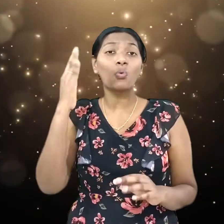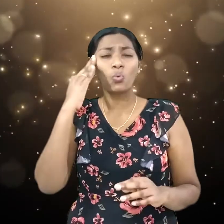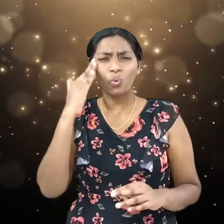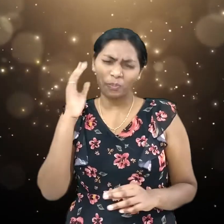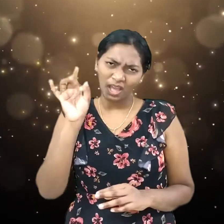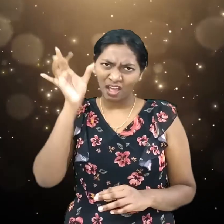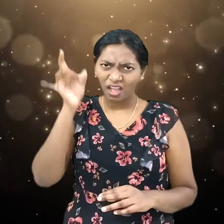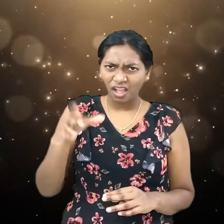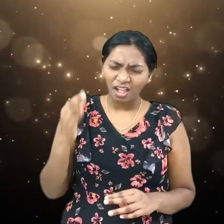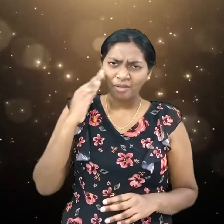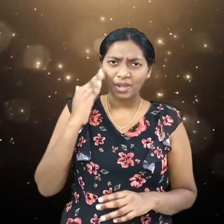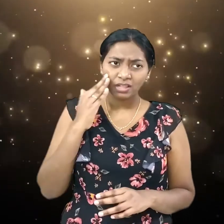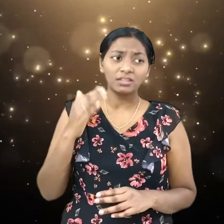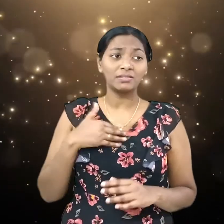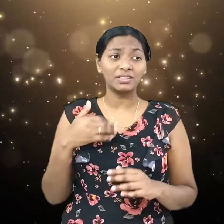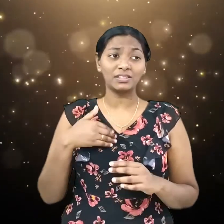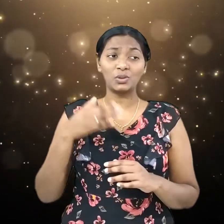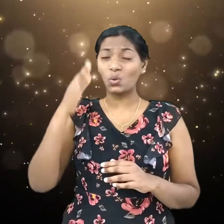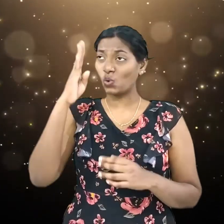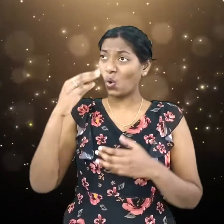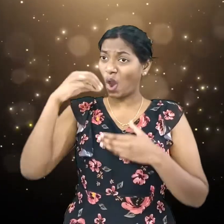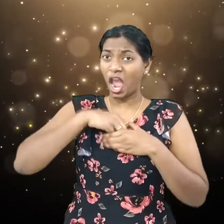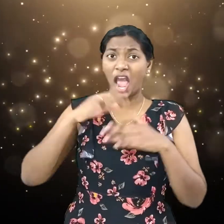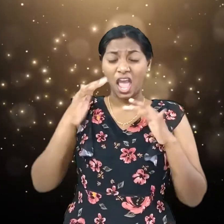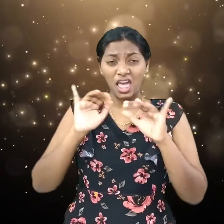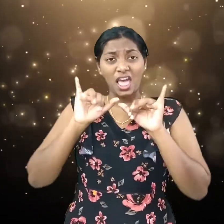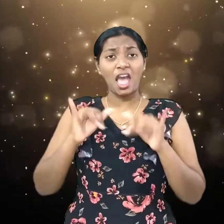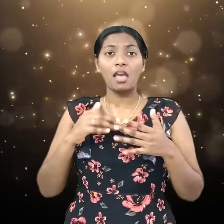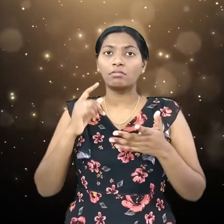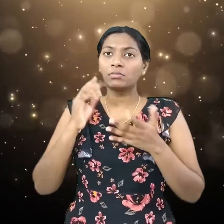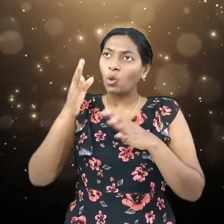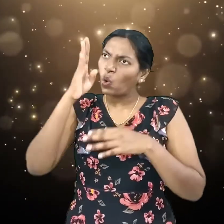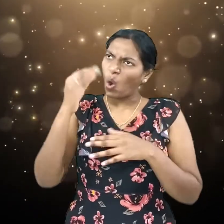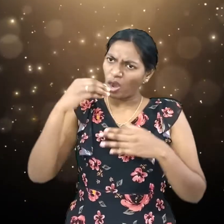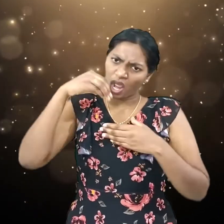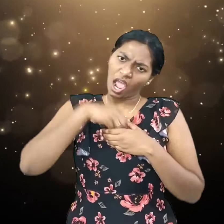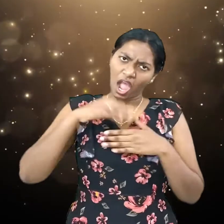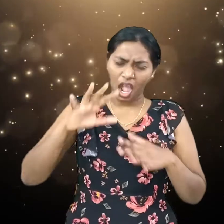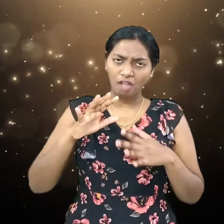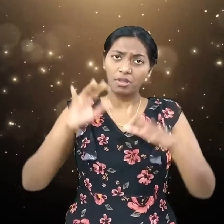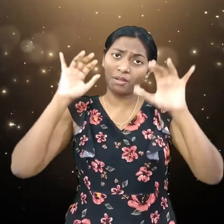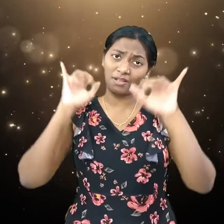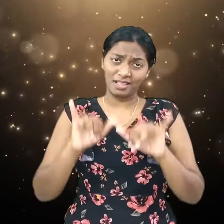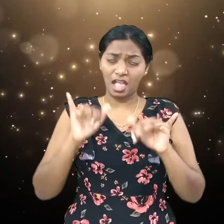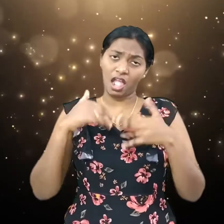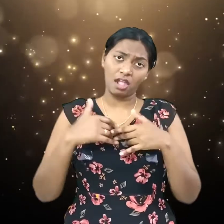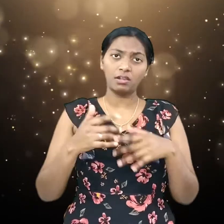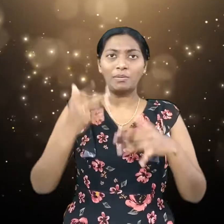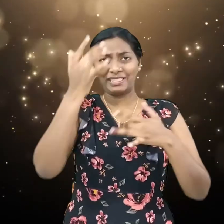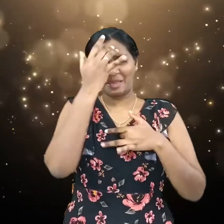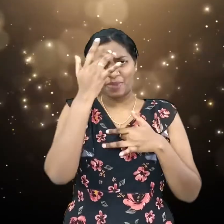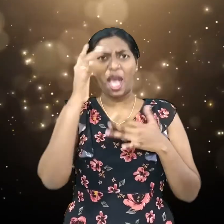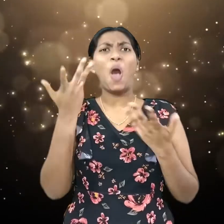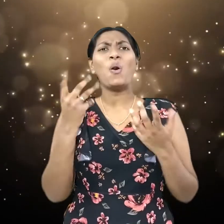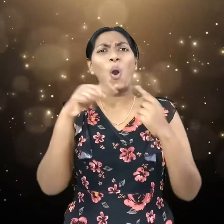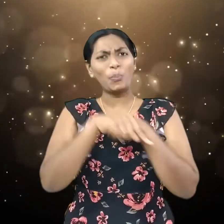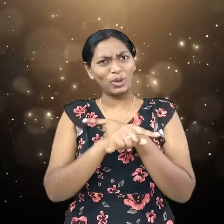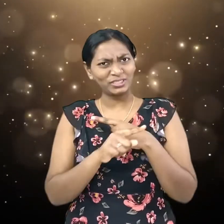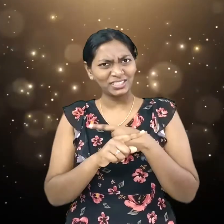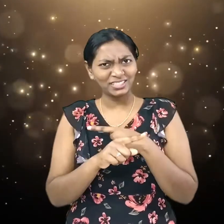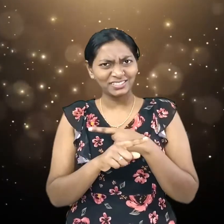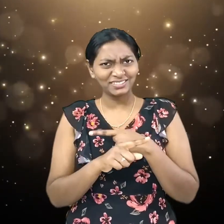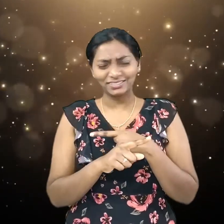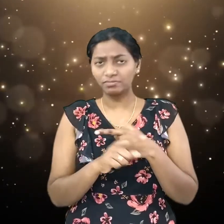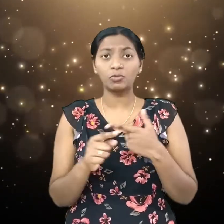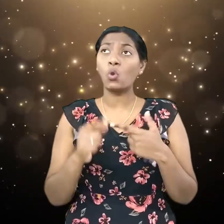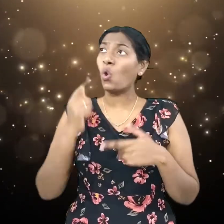बीमार। हा या, या, या कैसे होगा ये? परमेश्वर के साथ मैं हार जाऊं, ओ लॉर्ड कैसे होगा ये? ये चमत्कार कौन